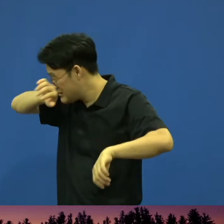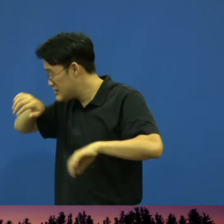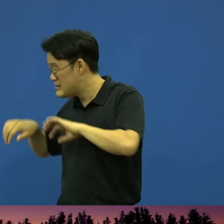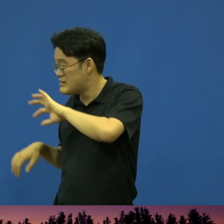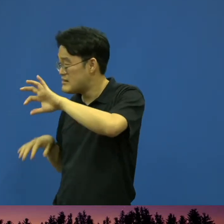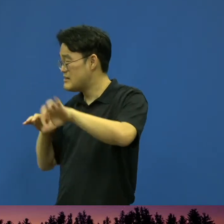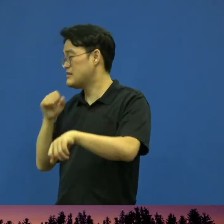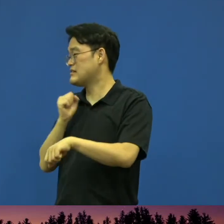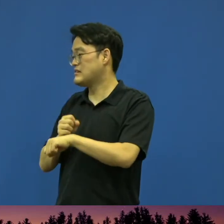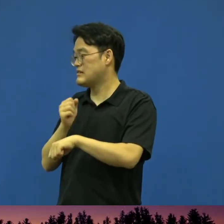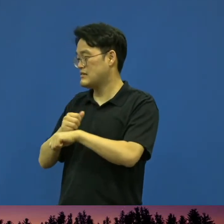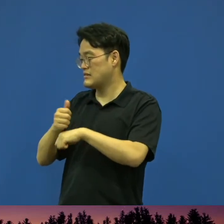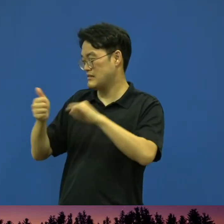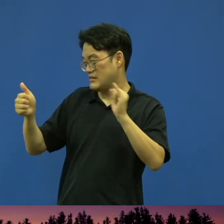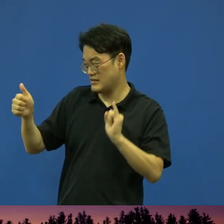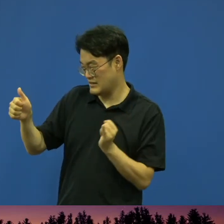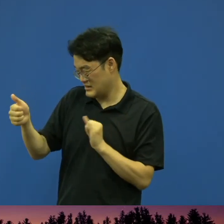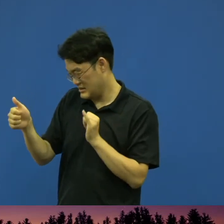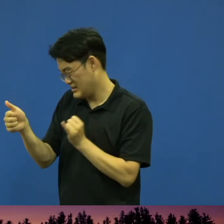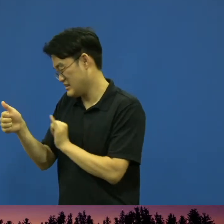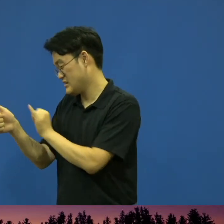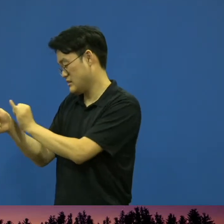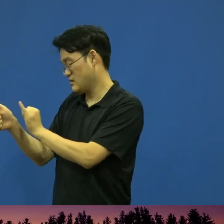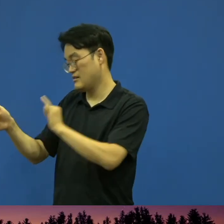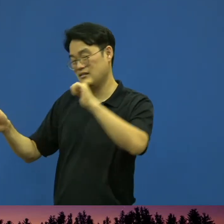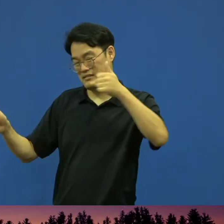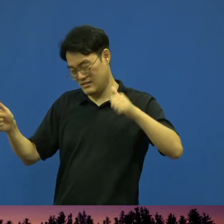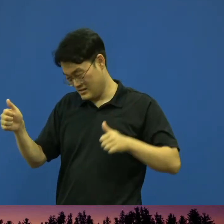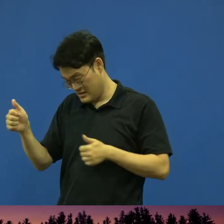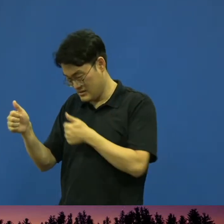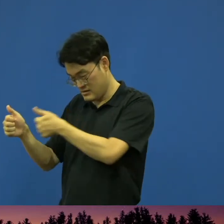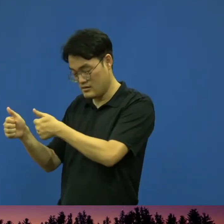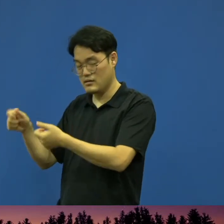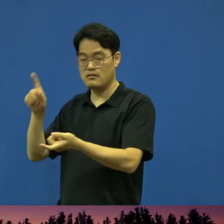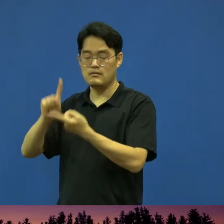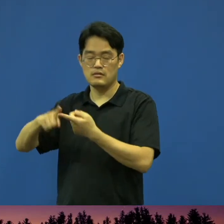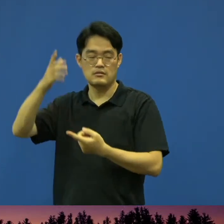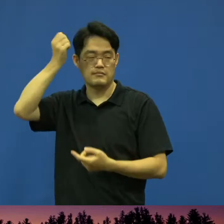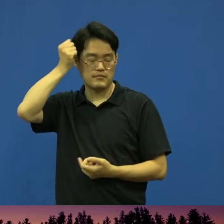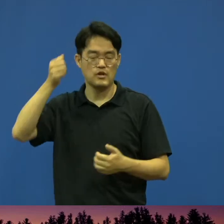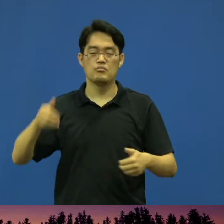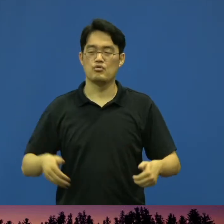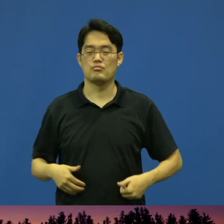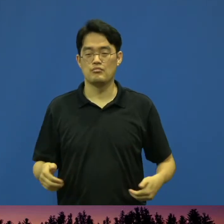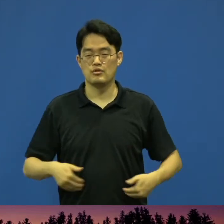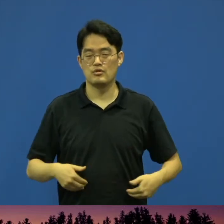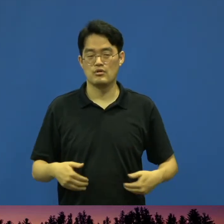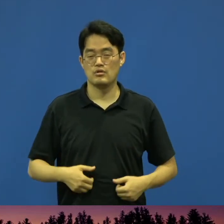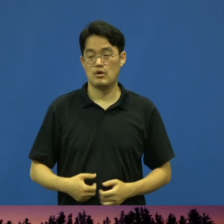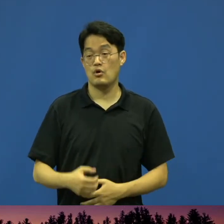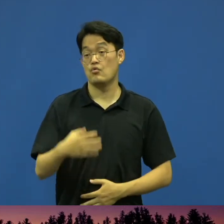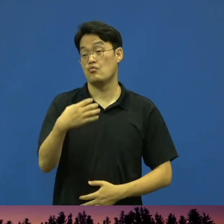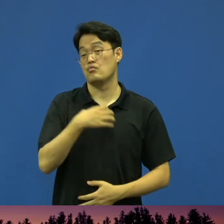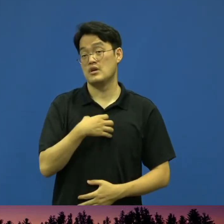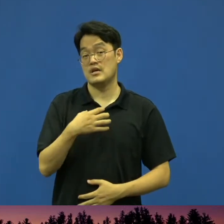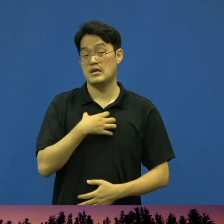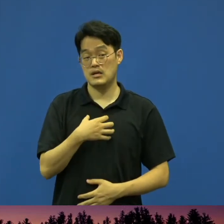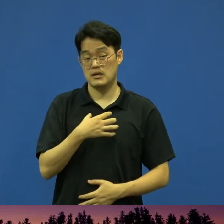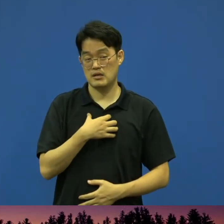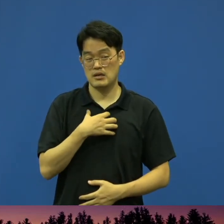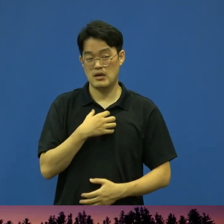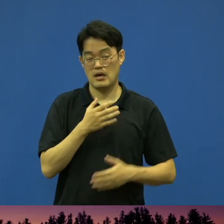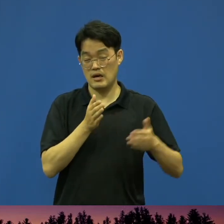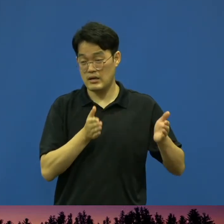길 대신 주님께 나왔다는 것을 우리는 기억해야 합니다. 위기의 길이 내리막길로 가는 것 같아도